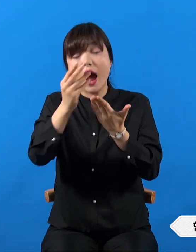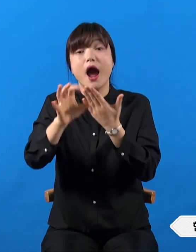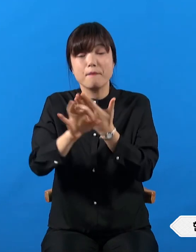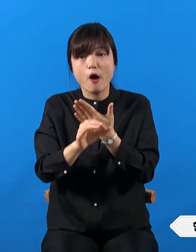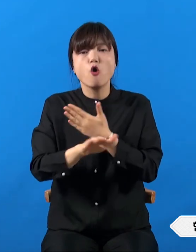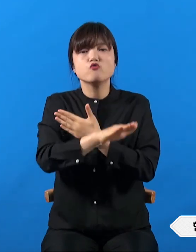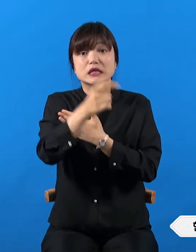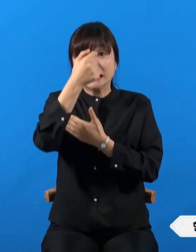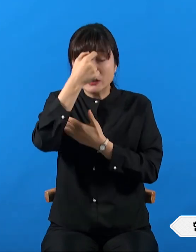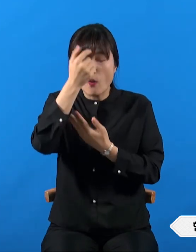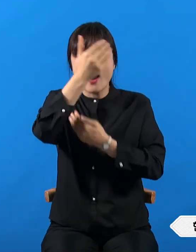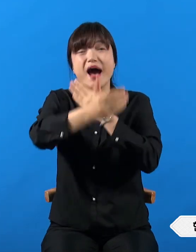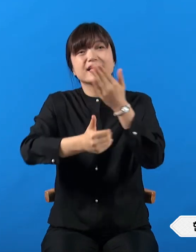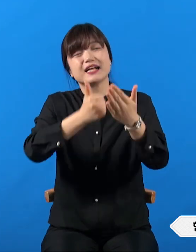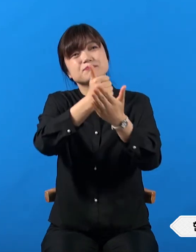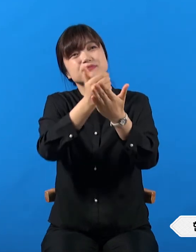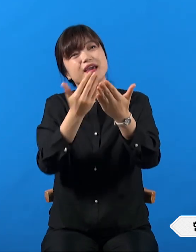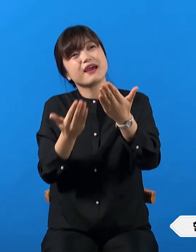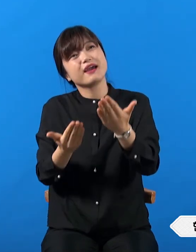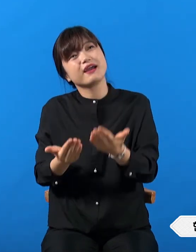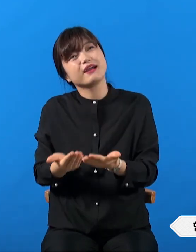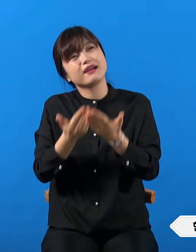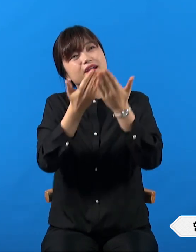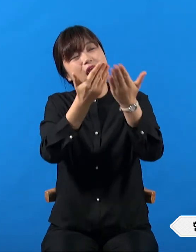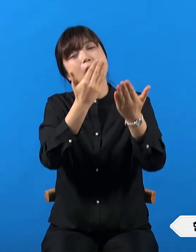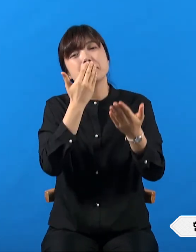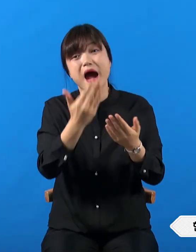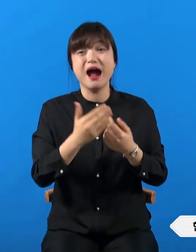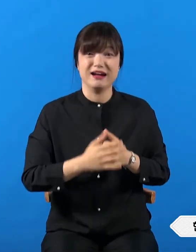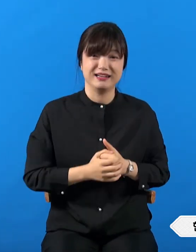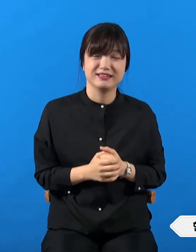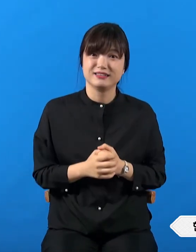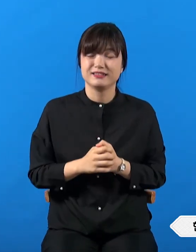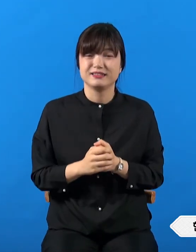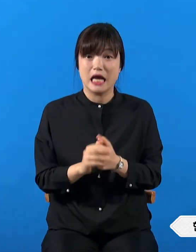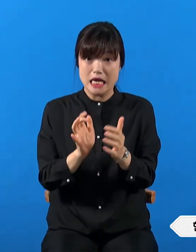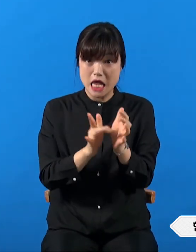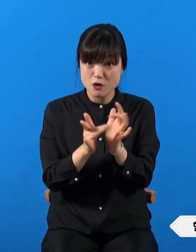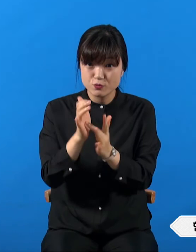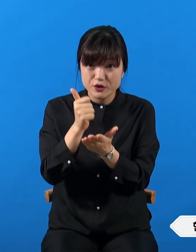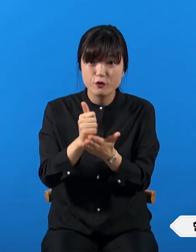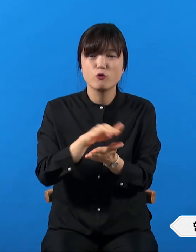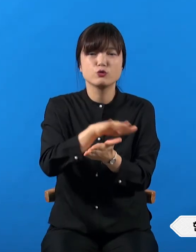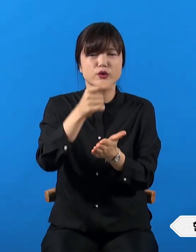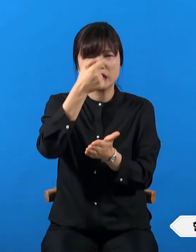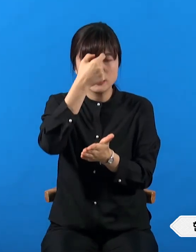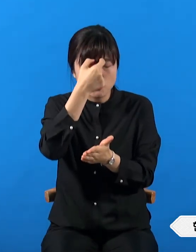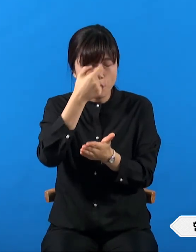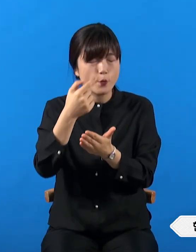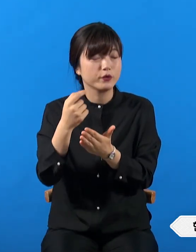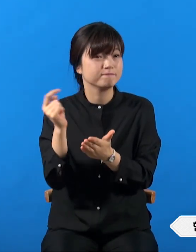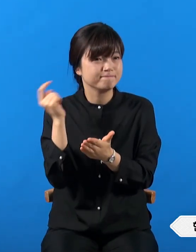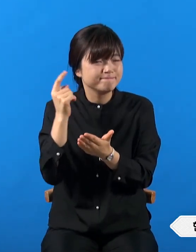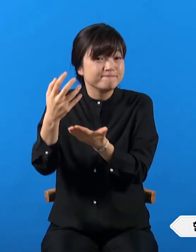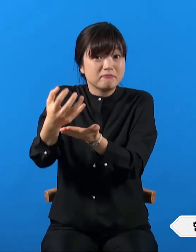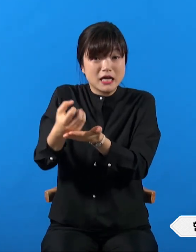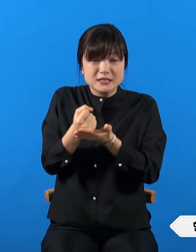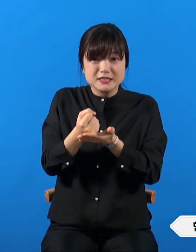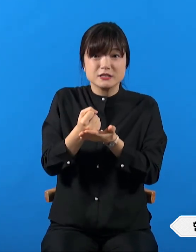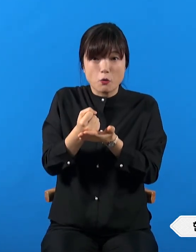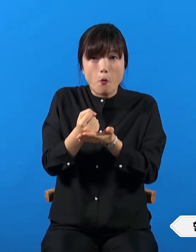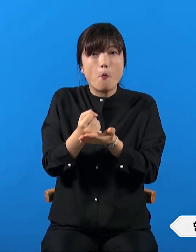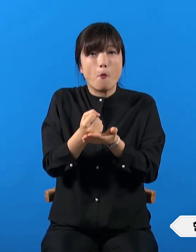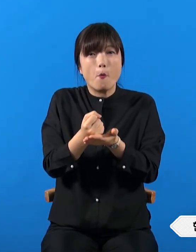우리 기도가 얼마든지 하나님께 상달될 수가 있습니다. 예수님께서 우리의 기도를 받아서